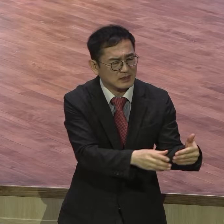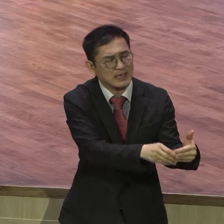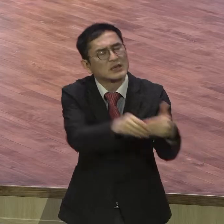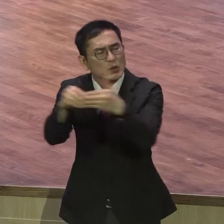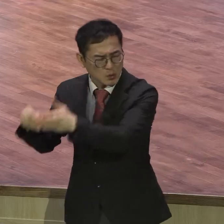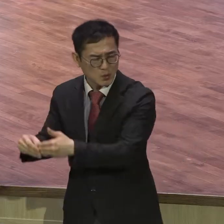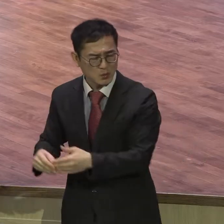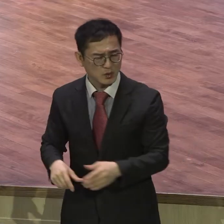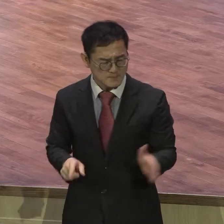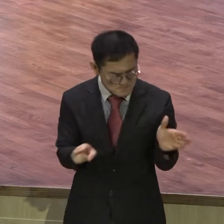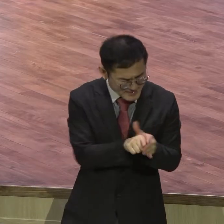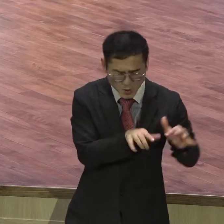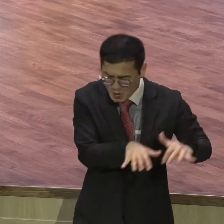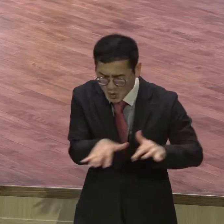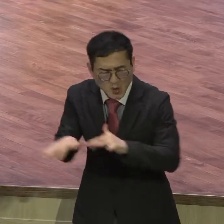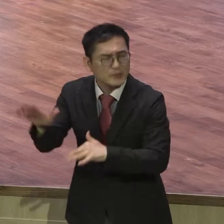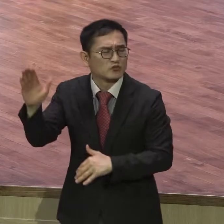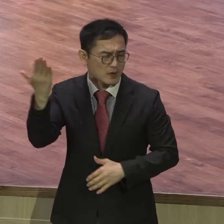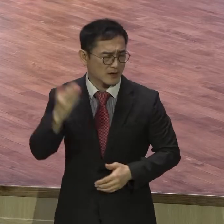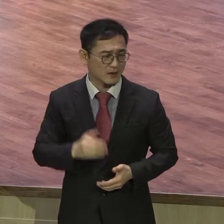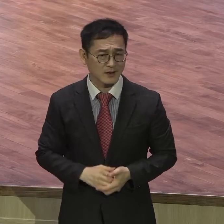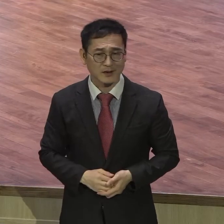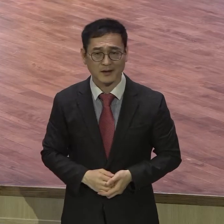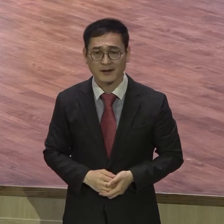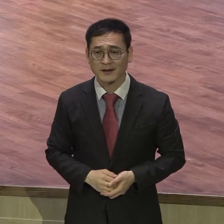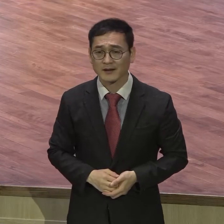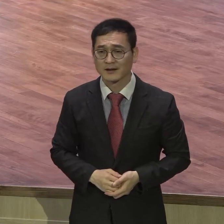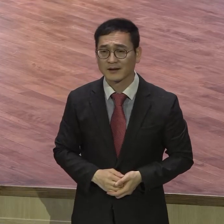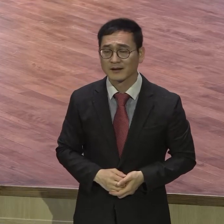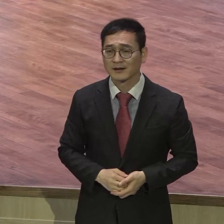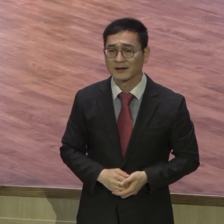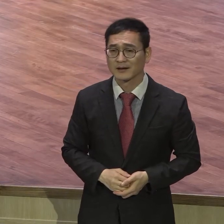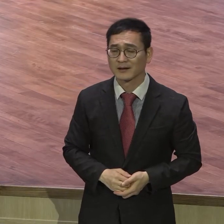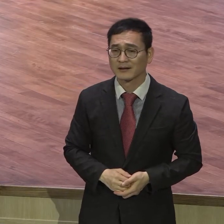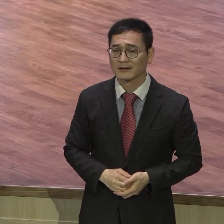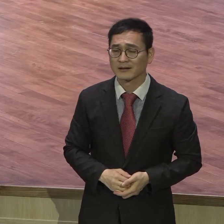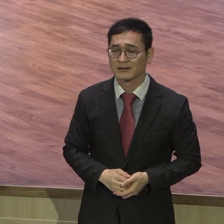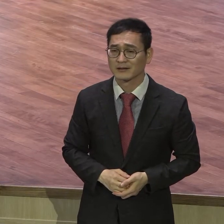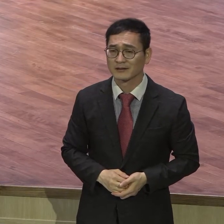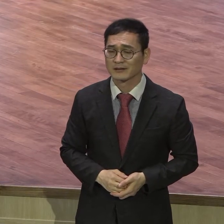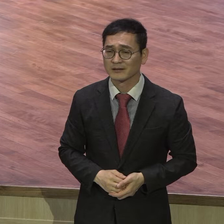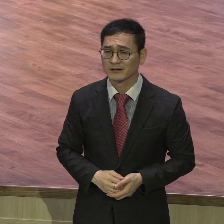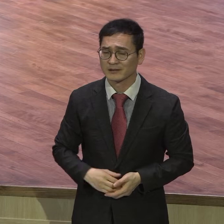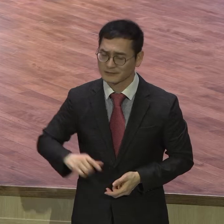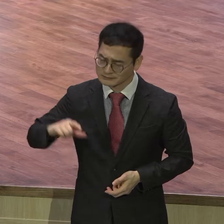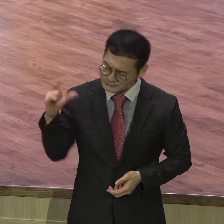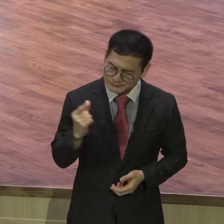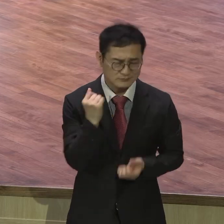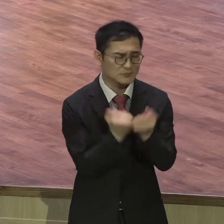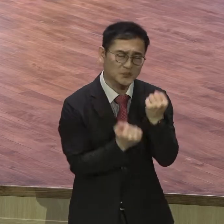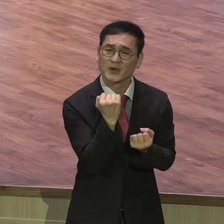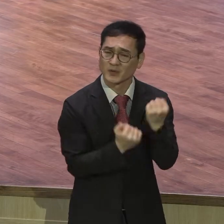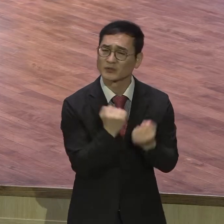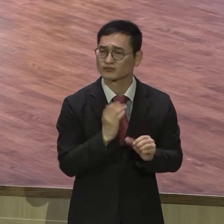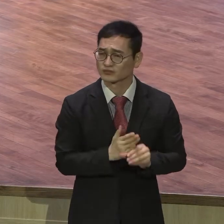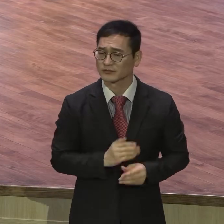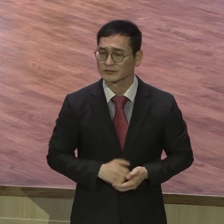앞으로도 책임질 것을 여기 강조하고 있습니다 하나님은 지금 살아 역사하신 하나님